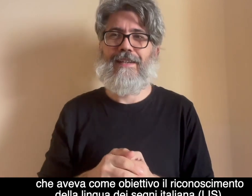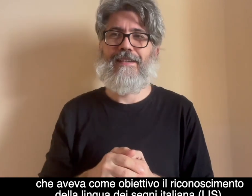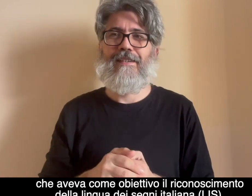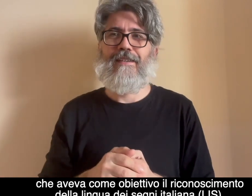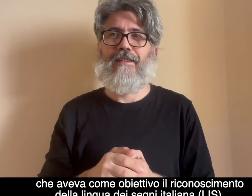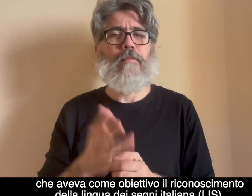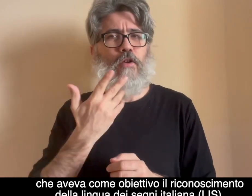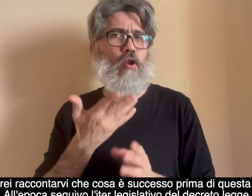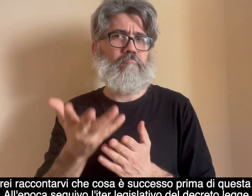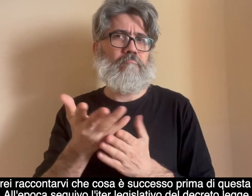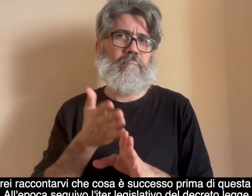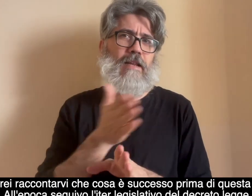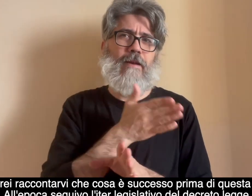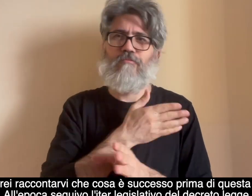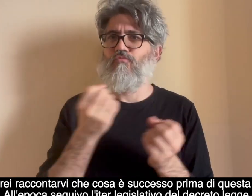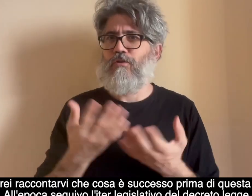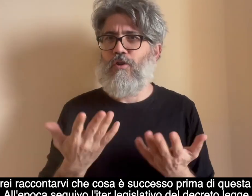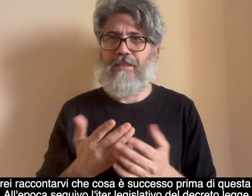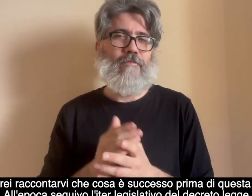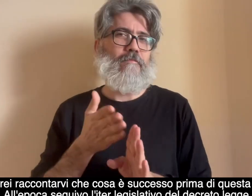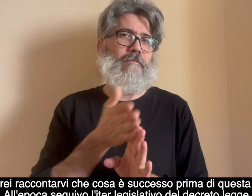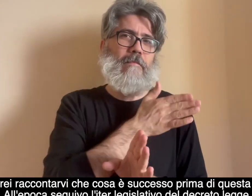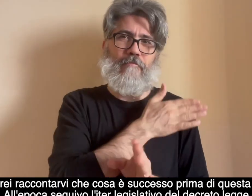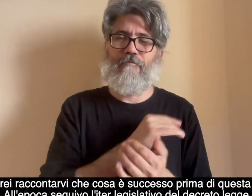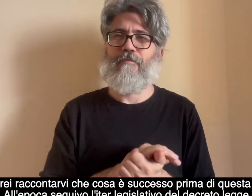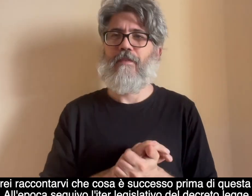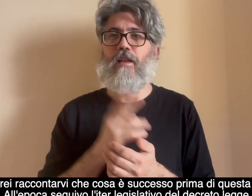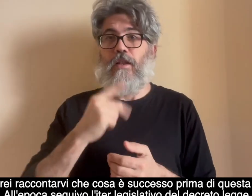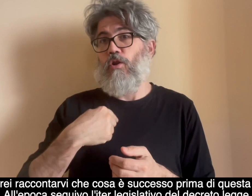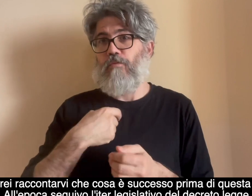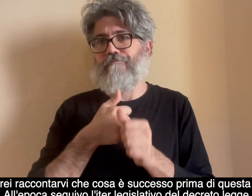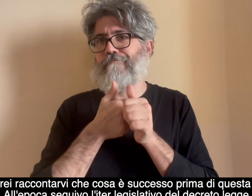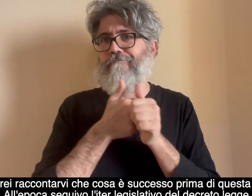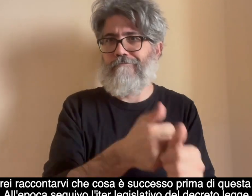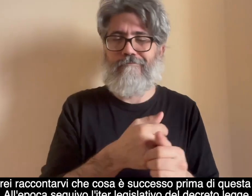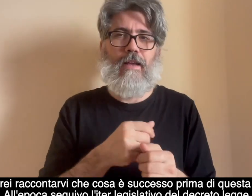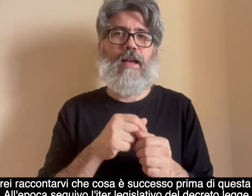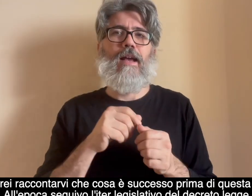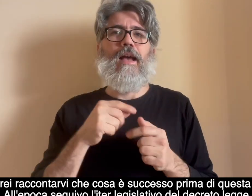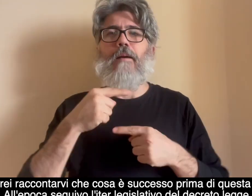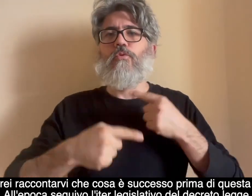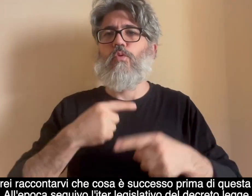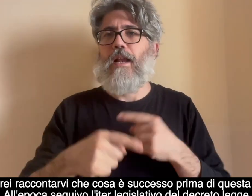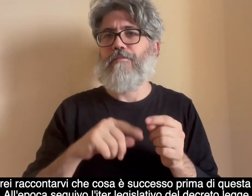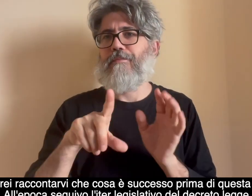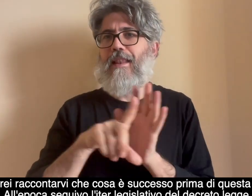italiana vorrei raccontarvi che cosa è successo prima di questa protesta perché all'epoca seguivo tutto l'iter legislativo